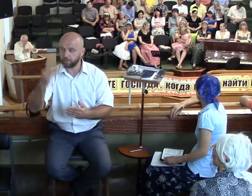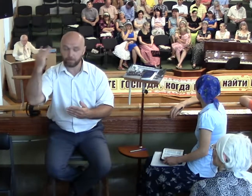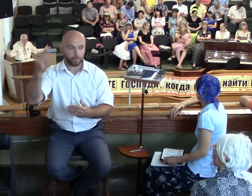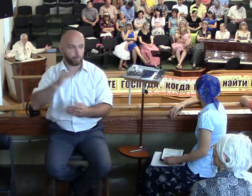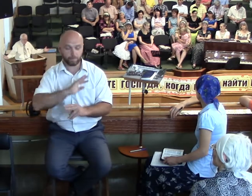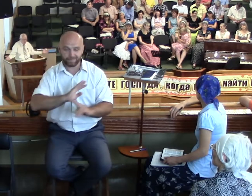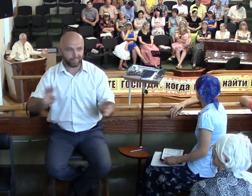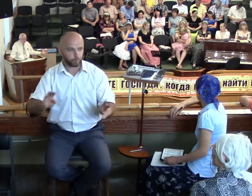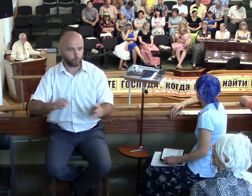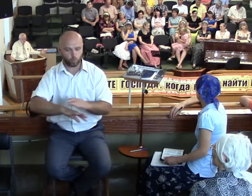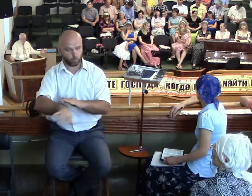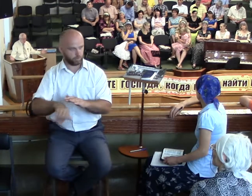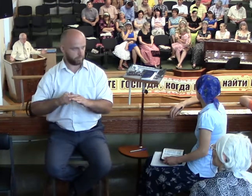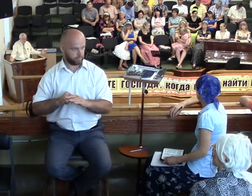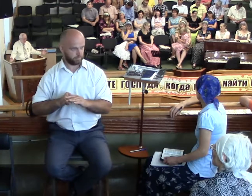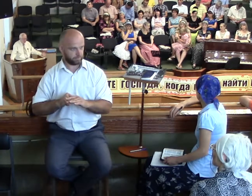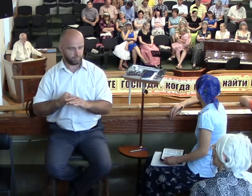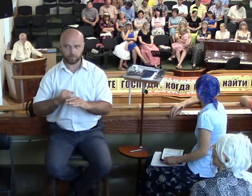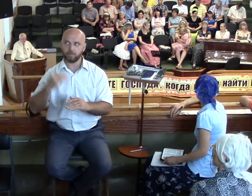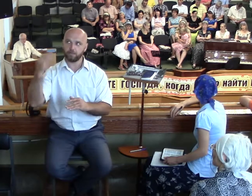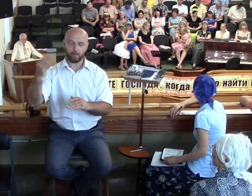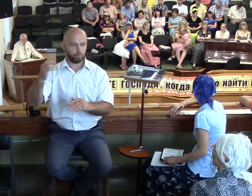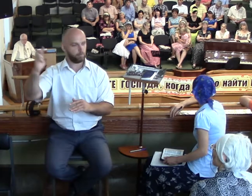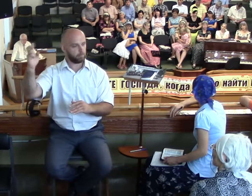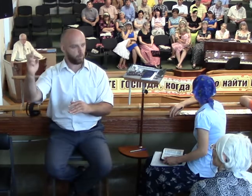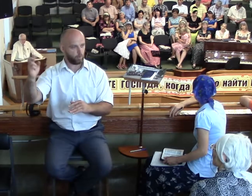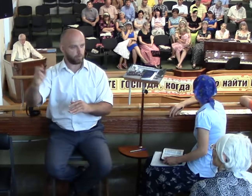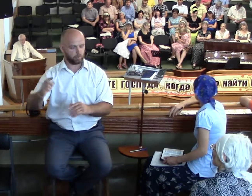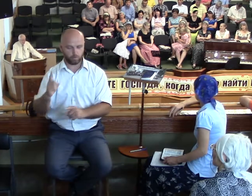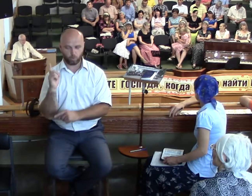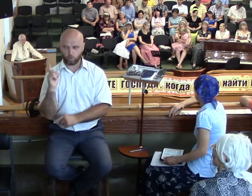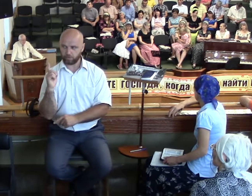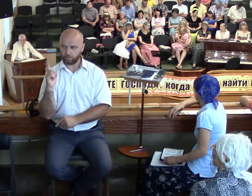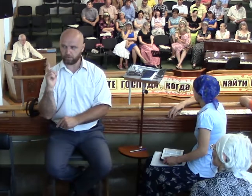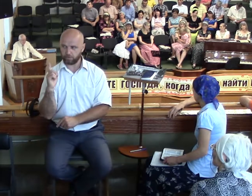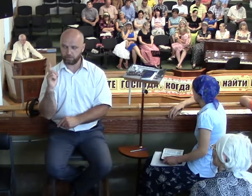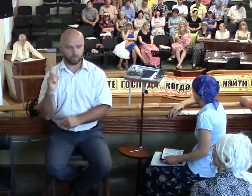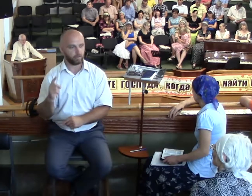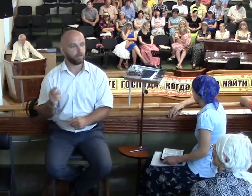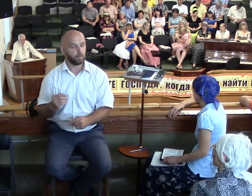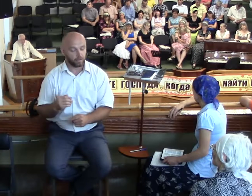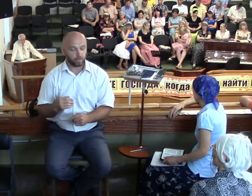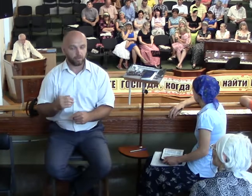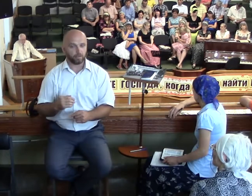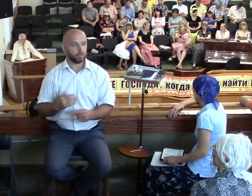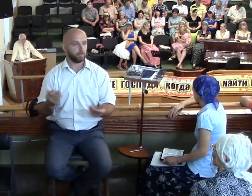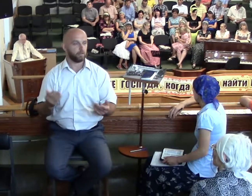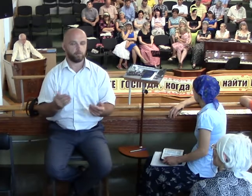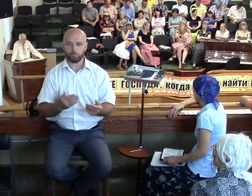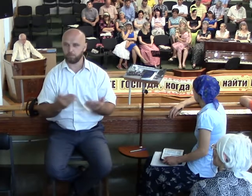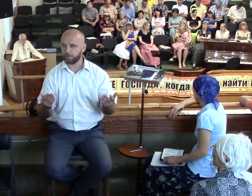нет ничего вообще надежды, надежного. Друзья, дорогие. И тогда скажите, на кого